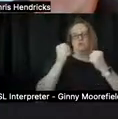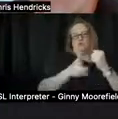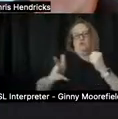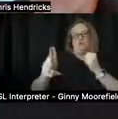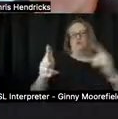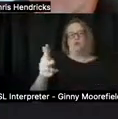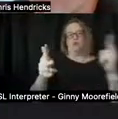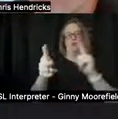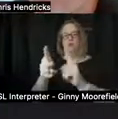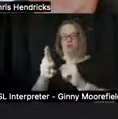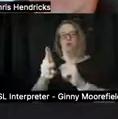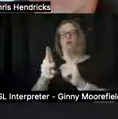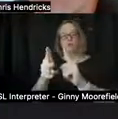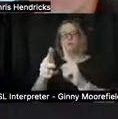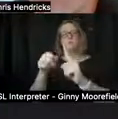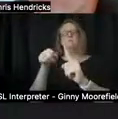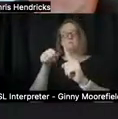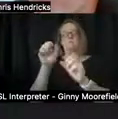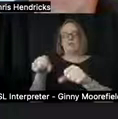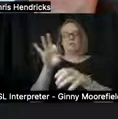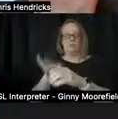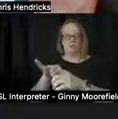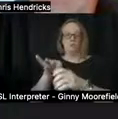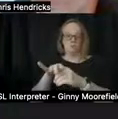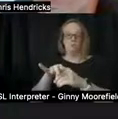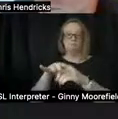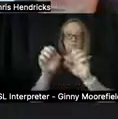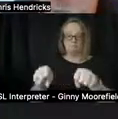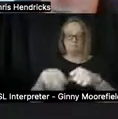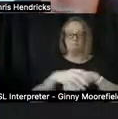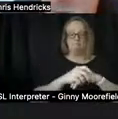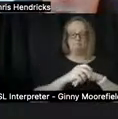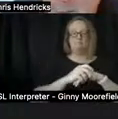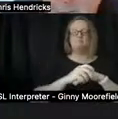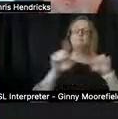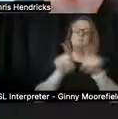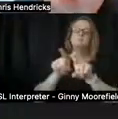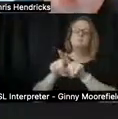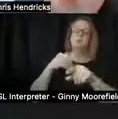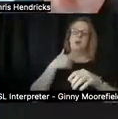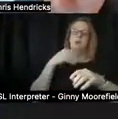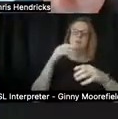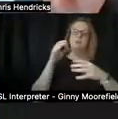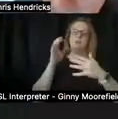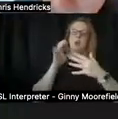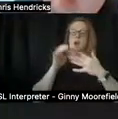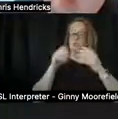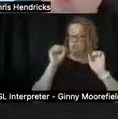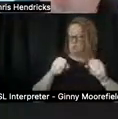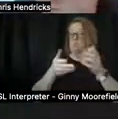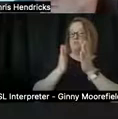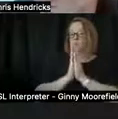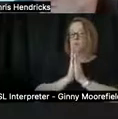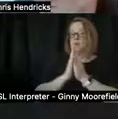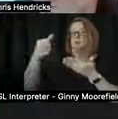votar en la parte exterior y eso sucede cuando no está accesible el lugar También tenemos la